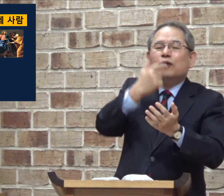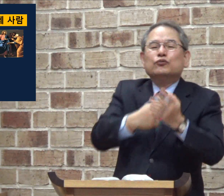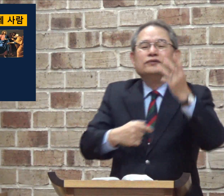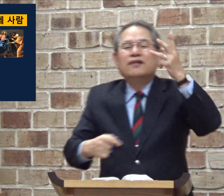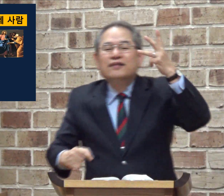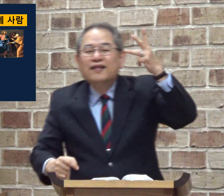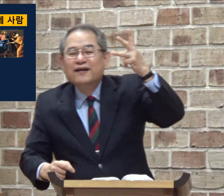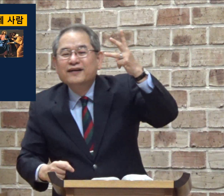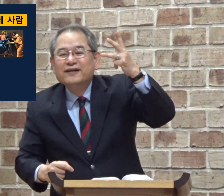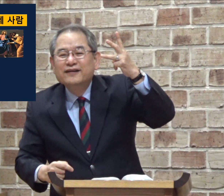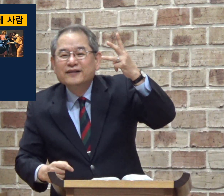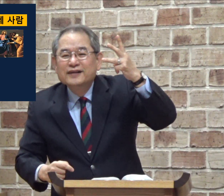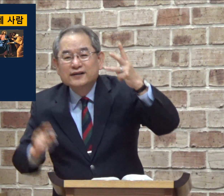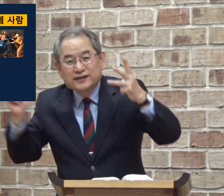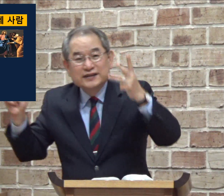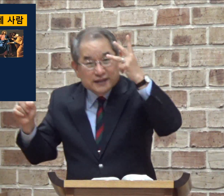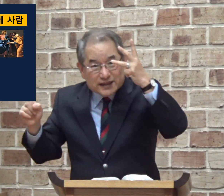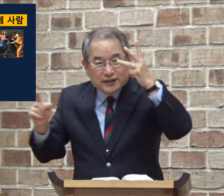그 씻기는 모습을 통해서 감동을 받습니다.